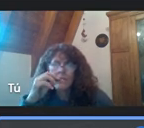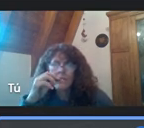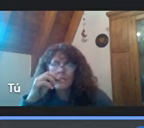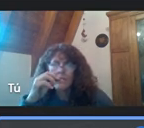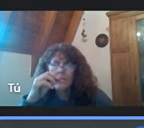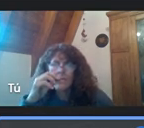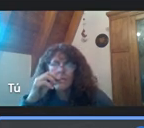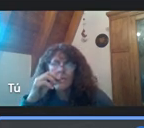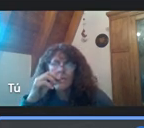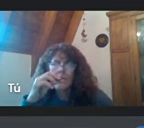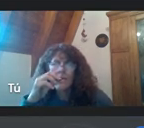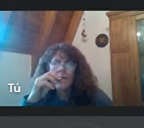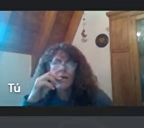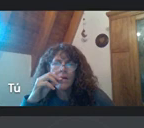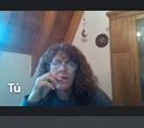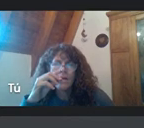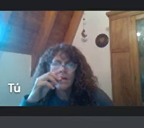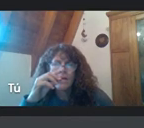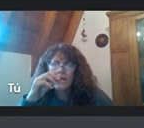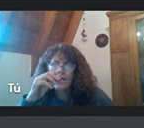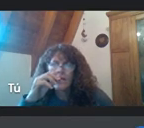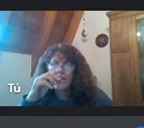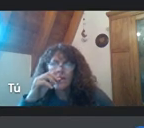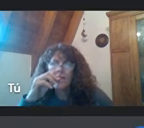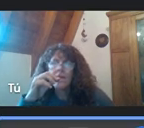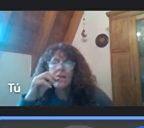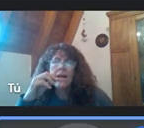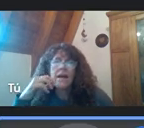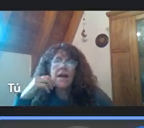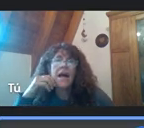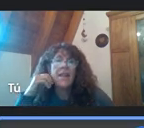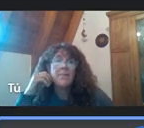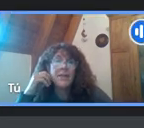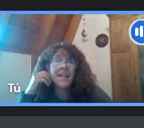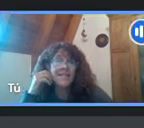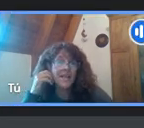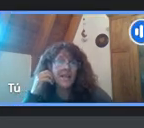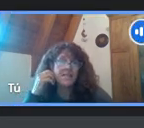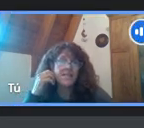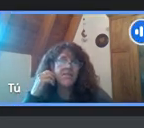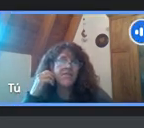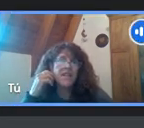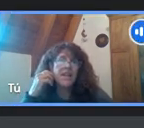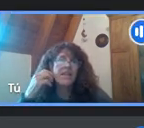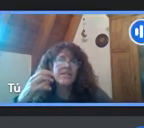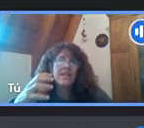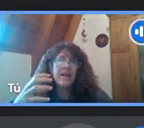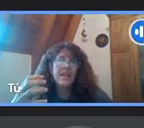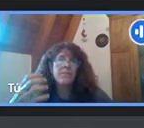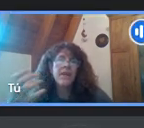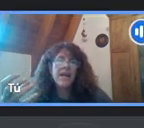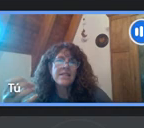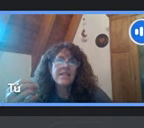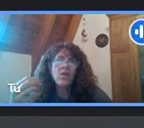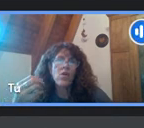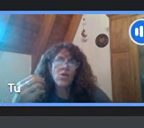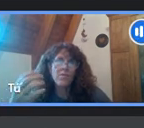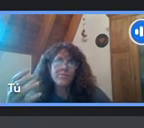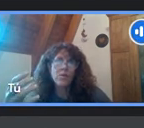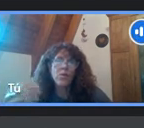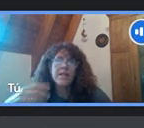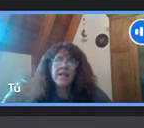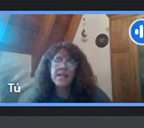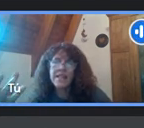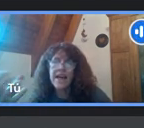¿Qué sé? ¿Qué es fit, Analia? Adaptarse es. Fit es adaptarse o estar